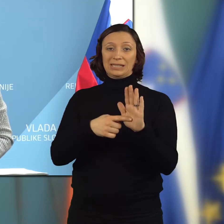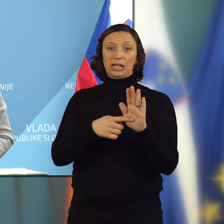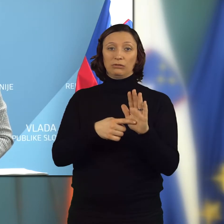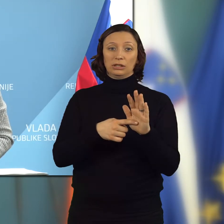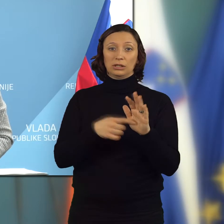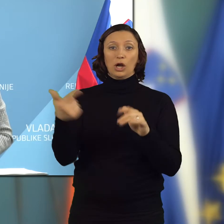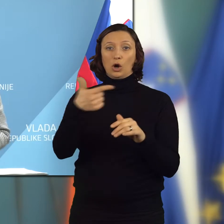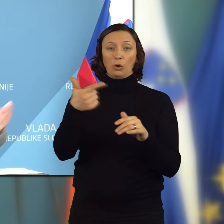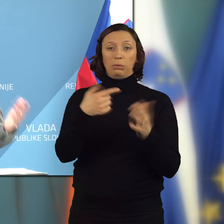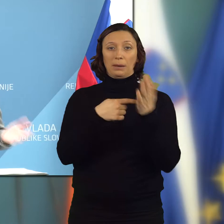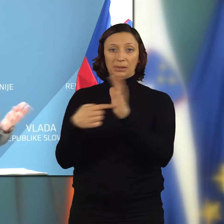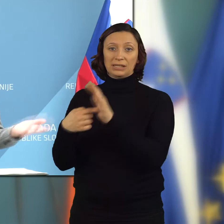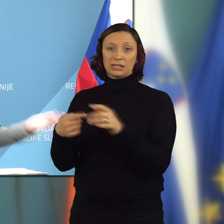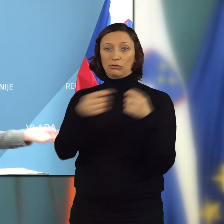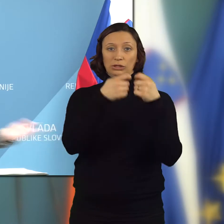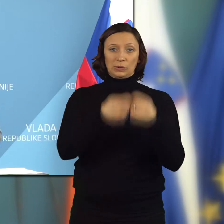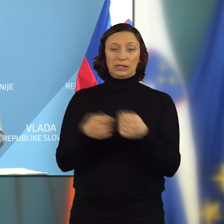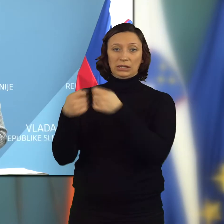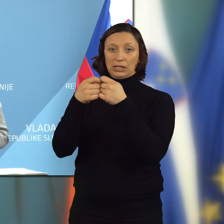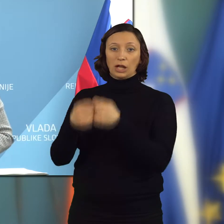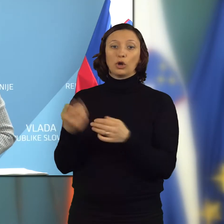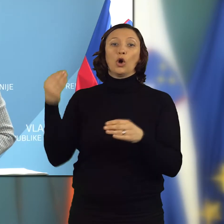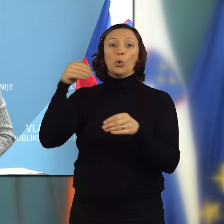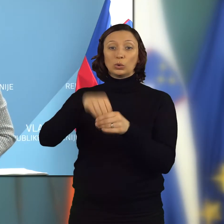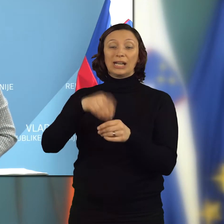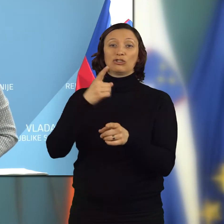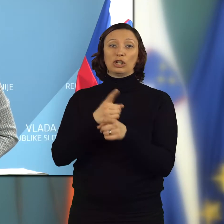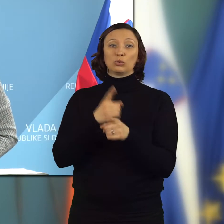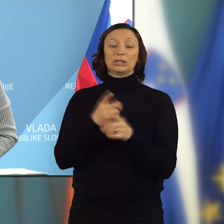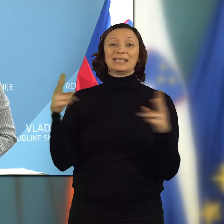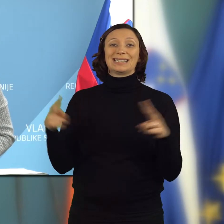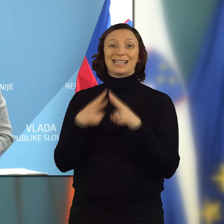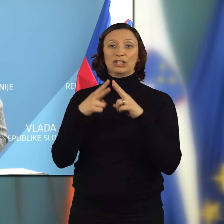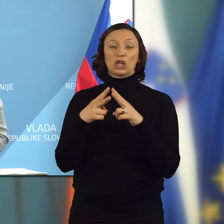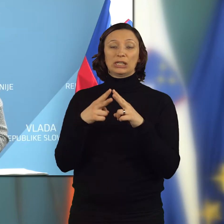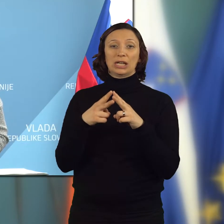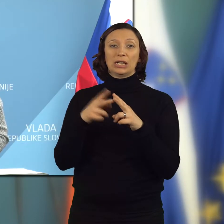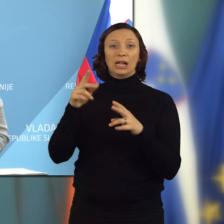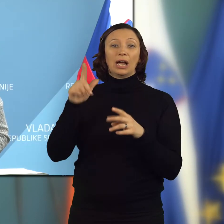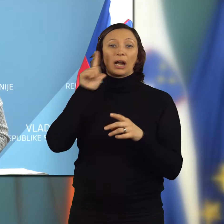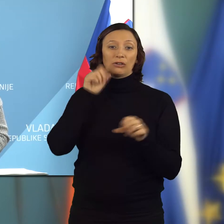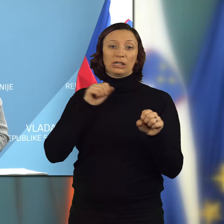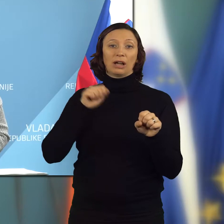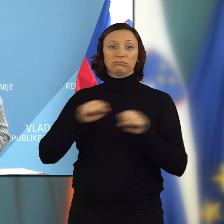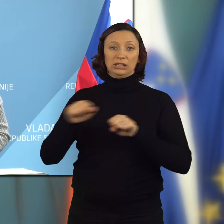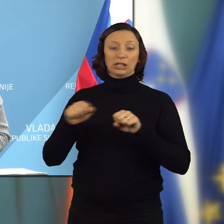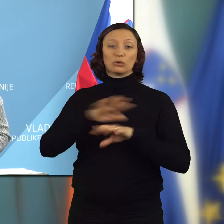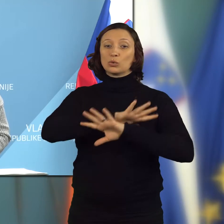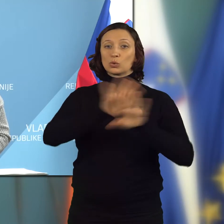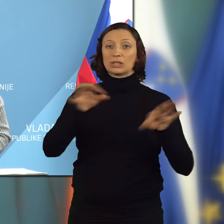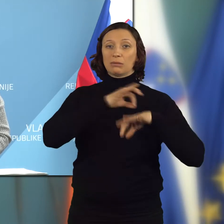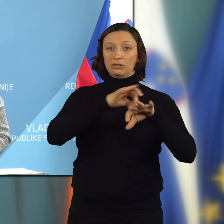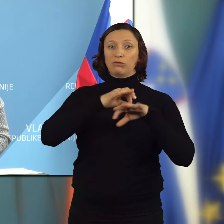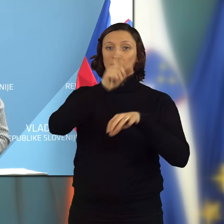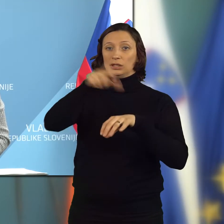vsi predstavniki, se pravi oba predstavnika obeh sindikatov, udeležila tudi srečanja generalnega direktorja z